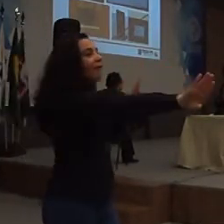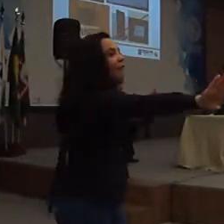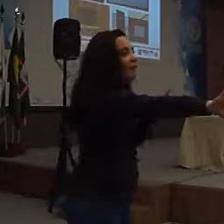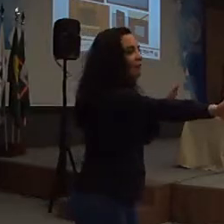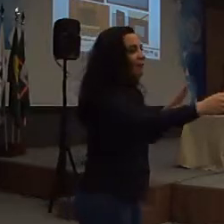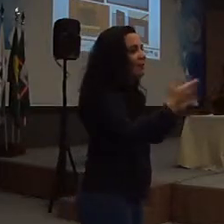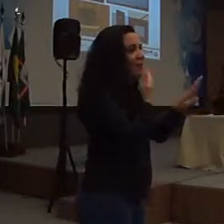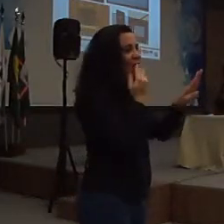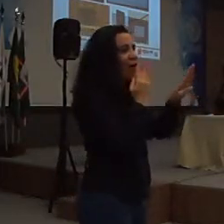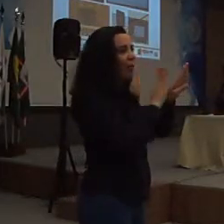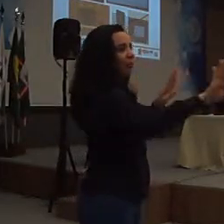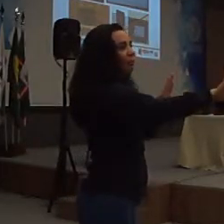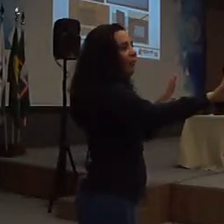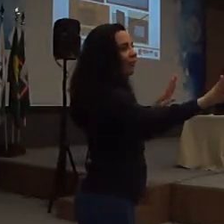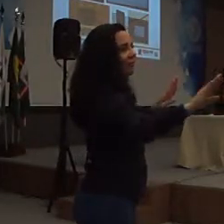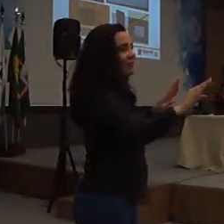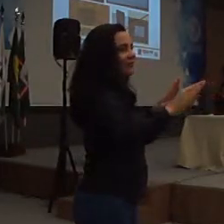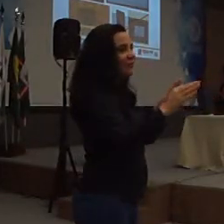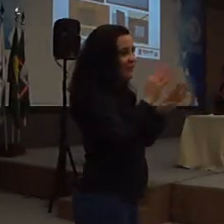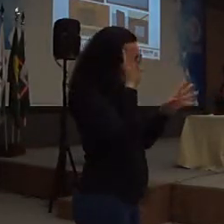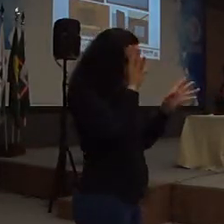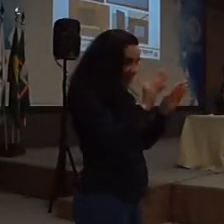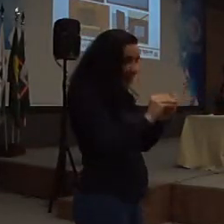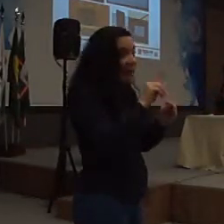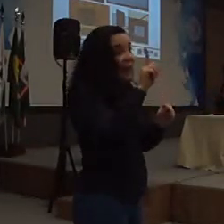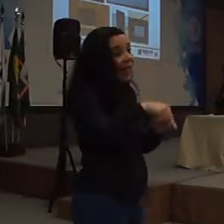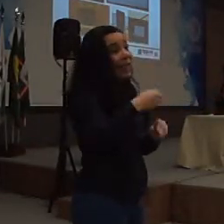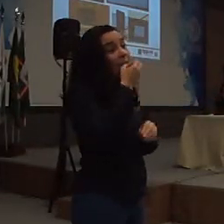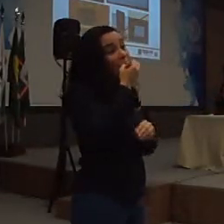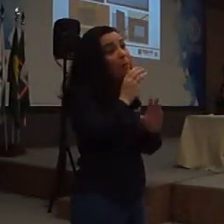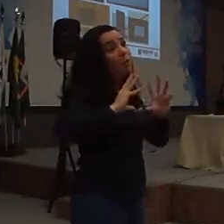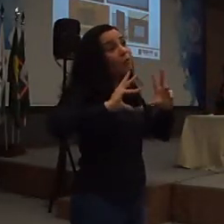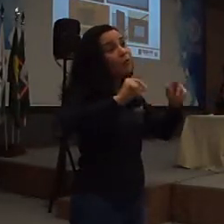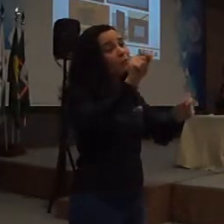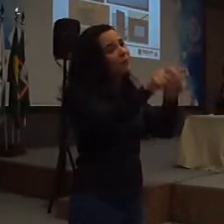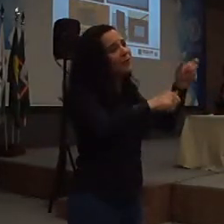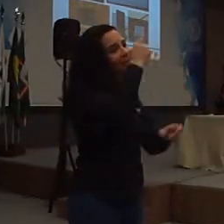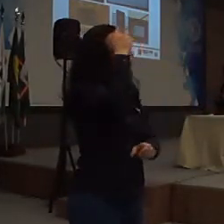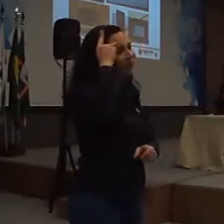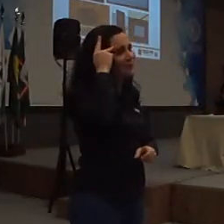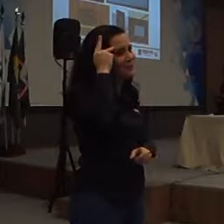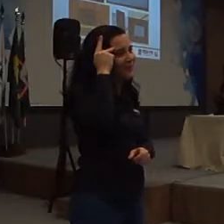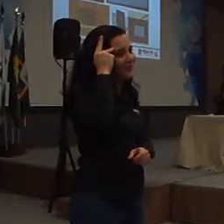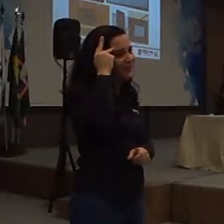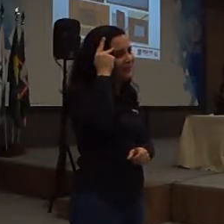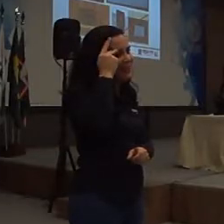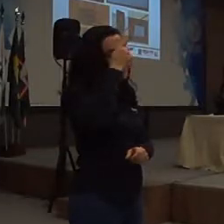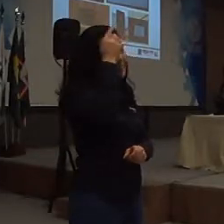É para pensar. De 70, a senhora está sendo generosa, porque geralmente é